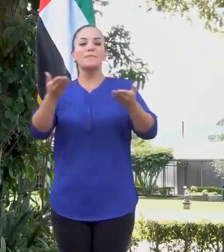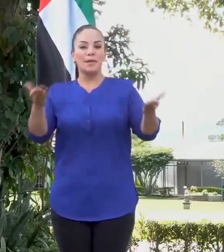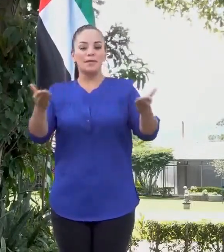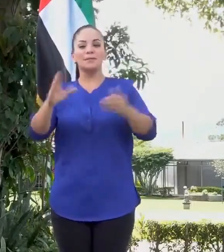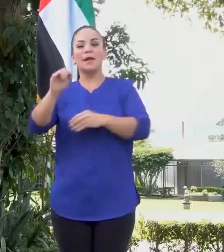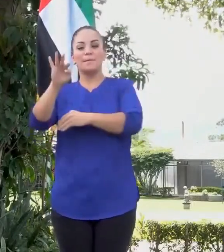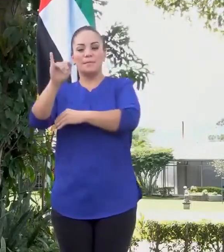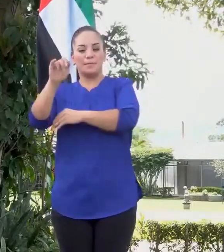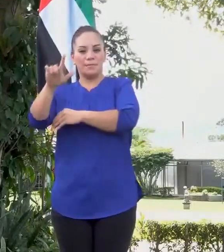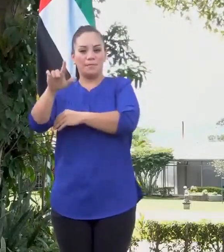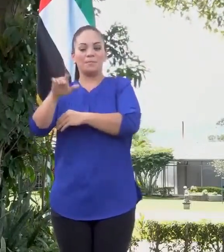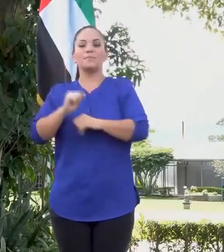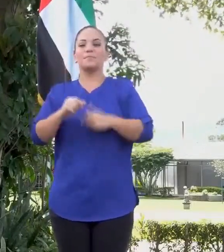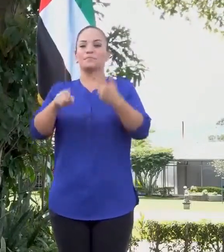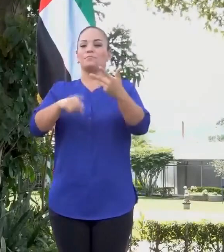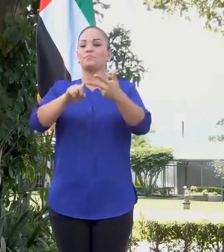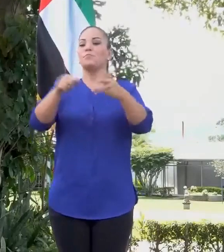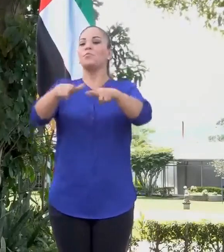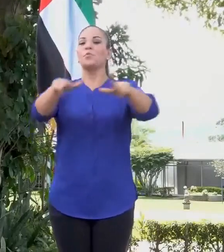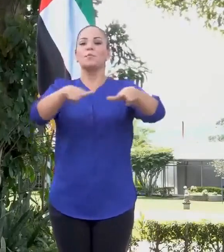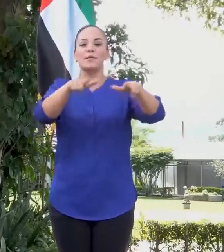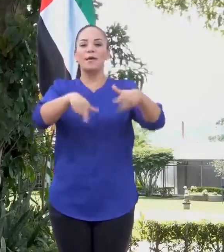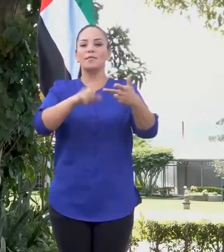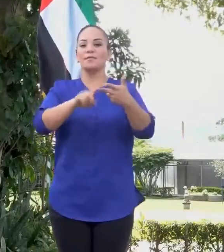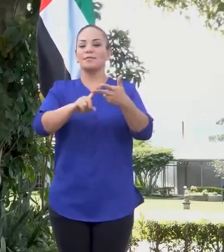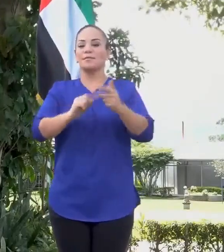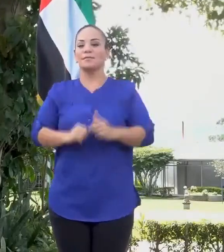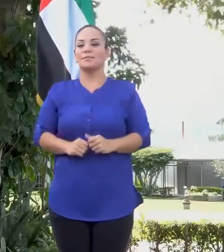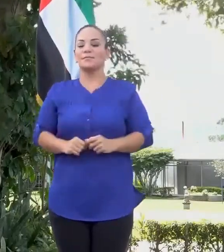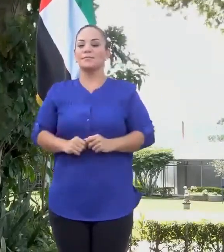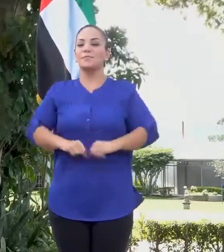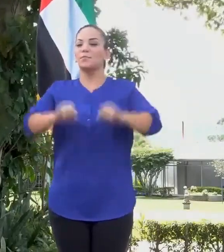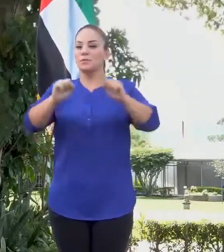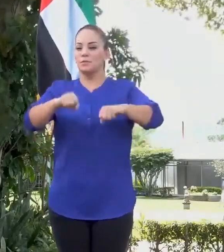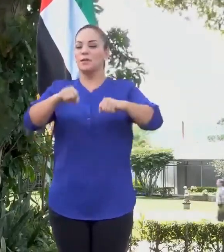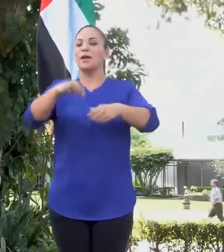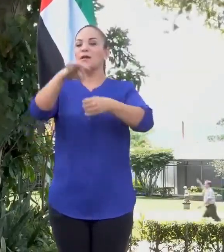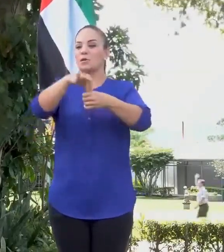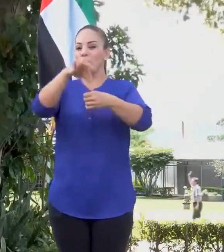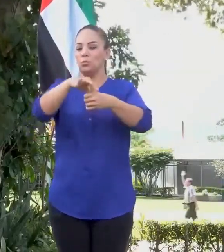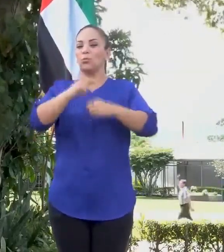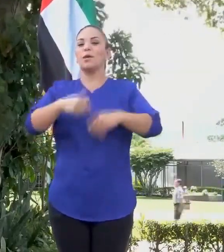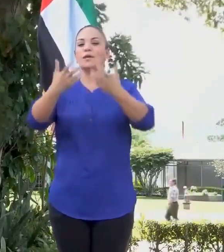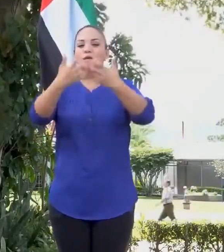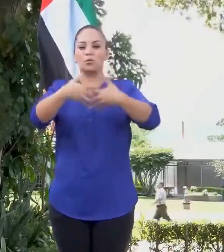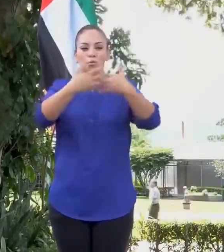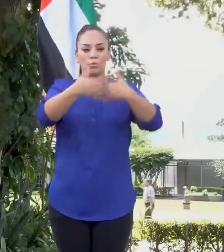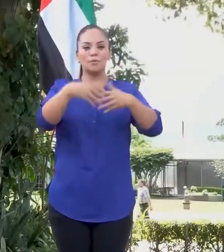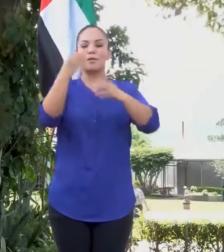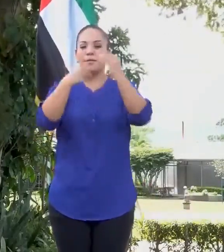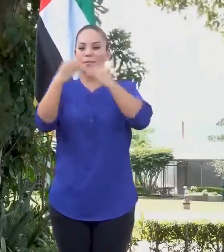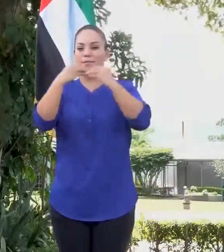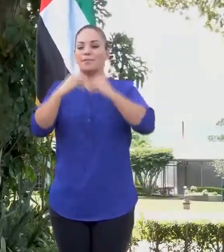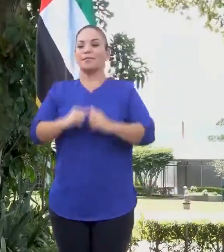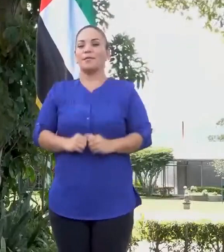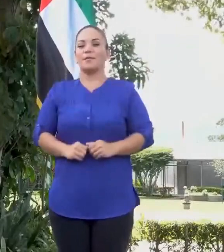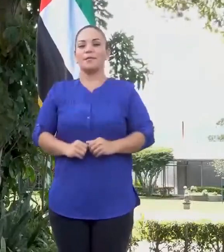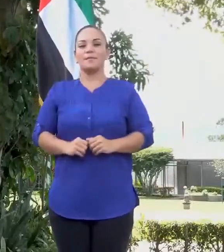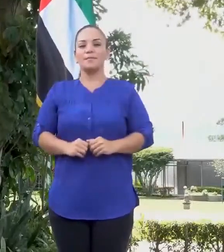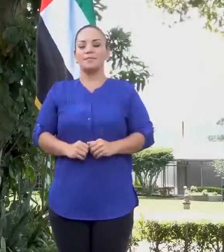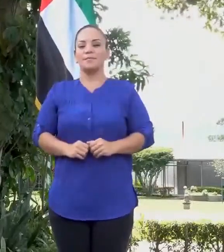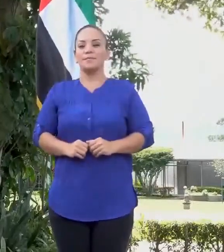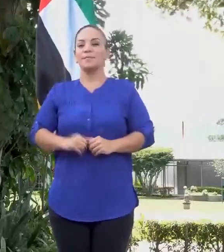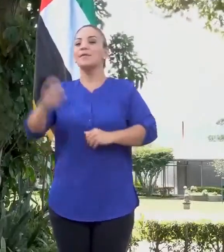de capital, propiedades, probablemente agricultura, industria alimentaria,